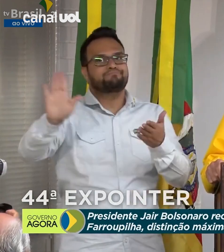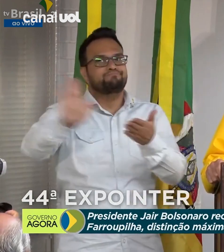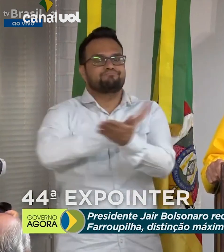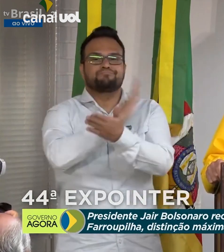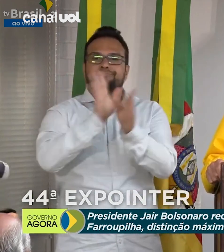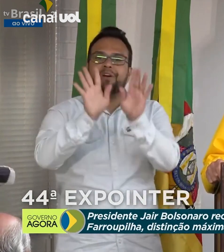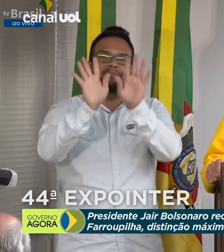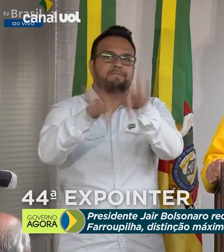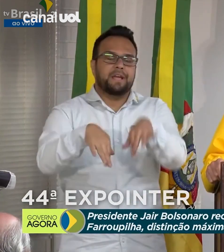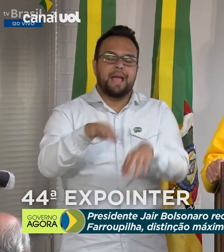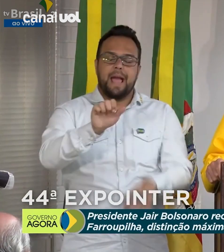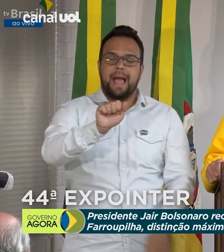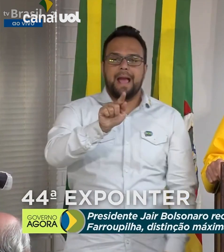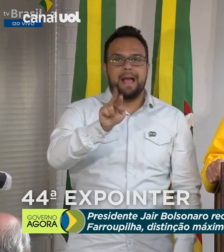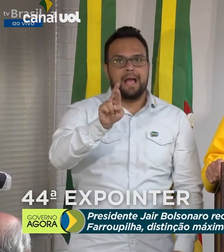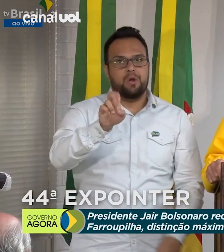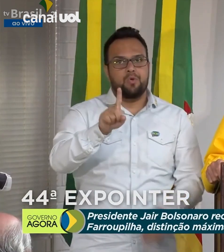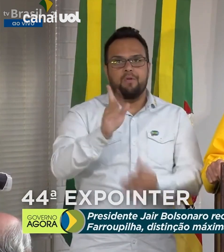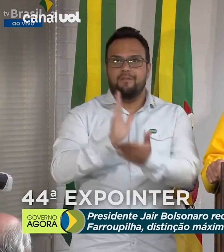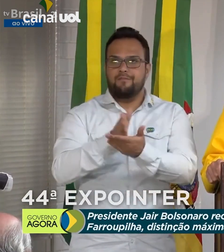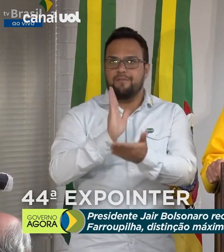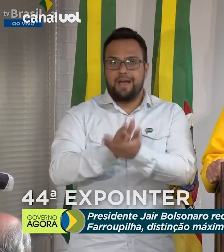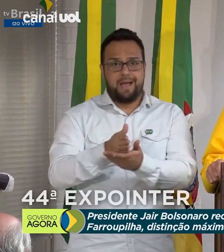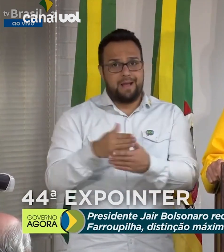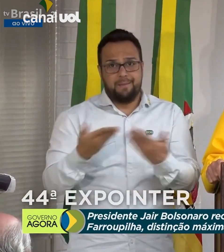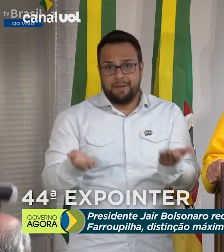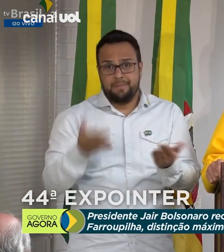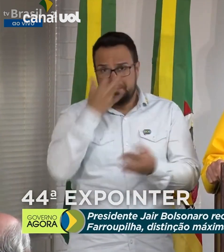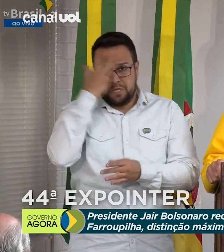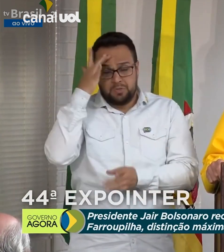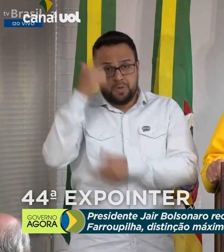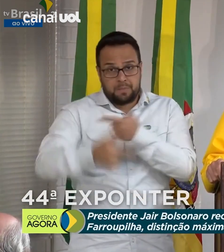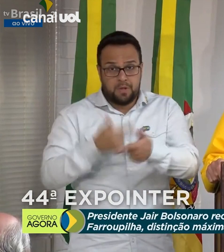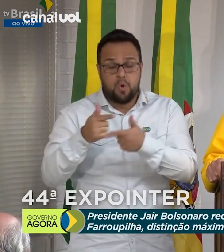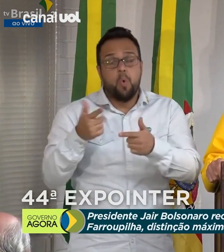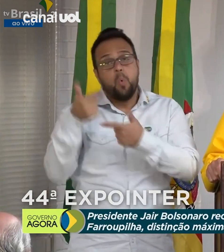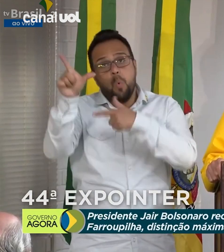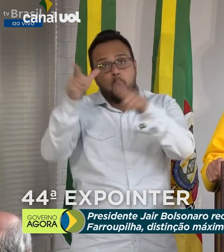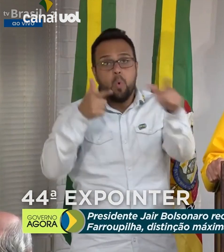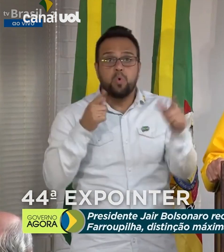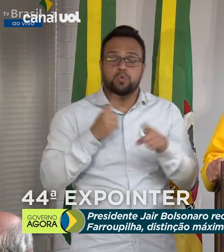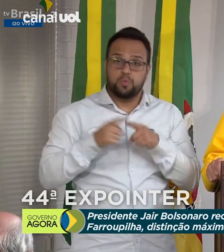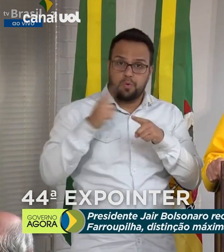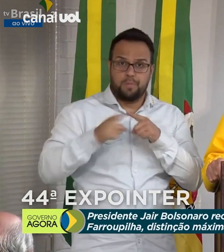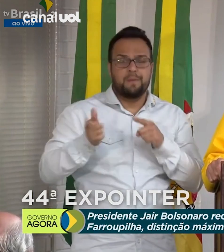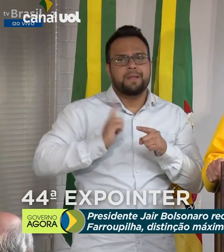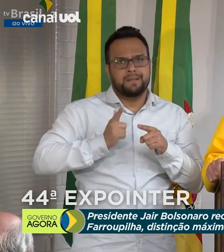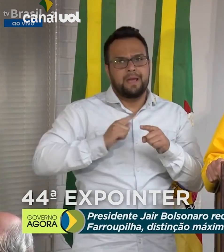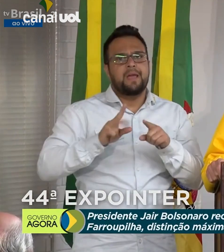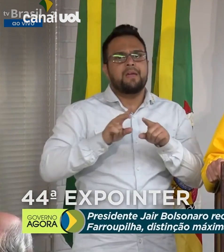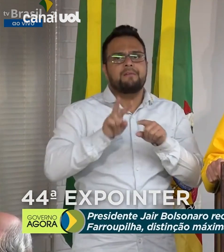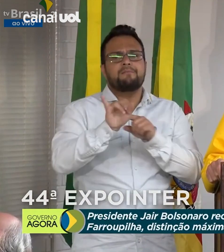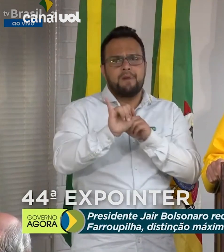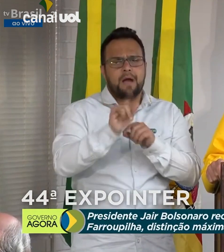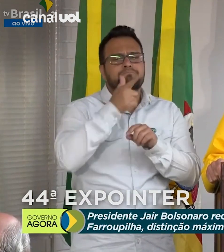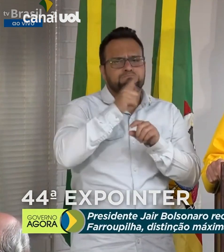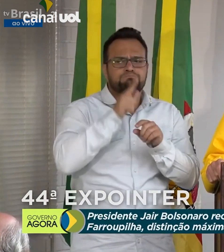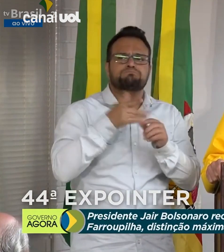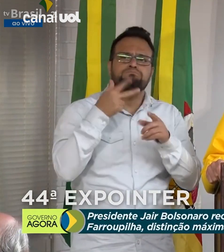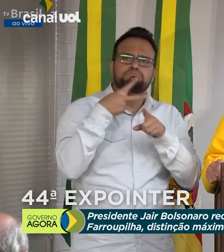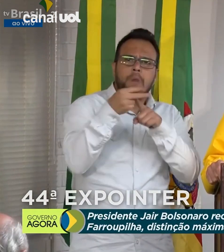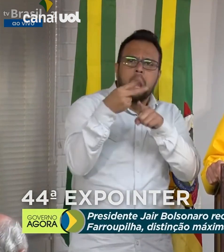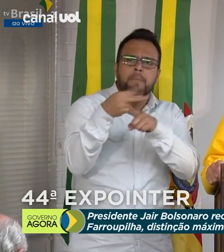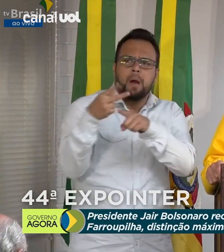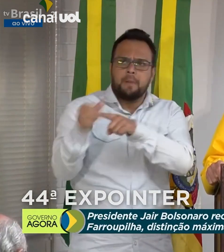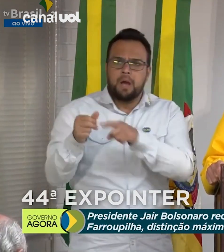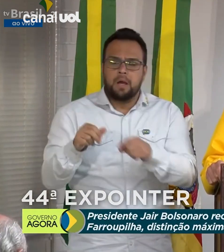isso, nada mais do que isso. Outros problemas existem, a gente vai vencendo. O agronegócio,